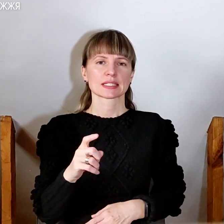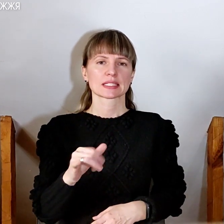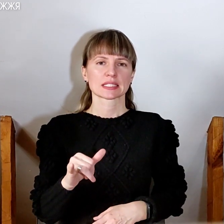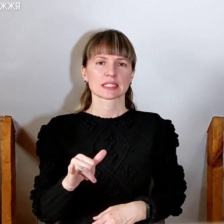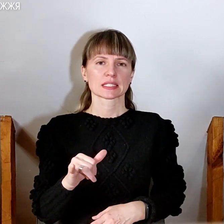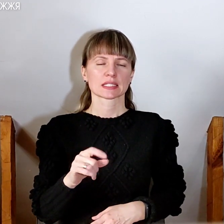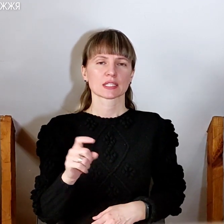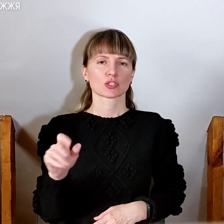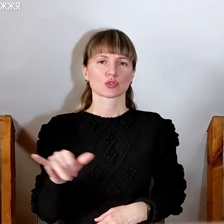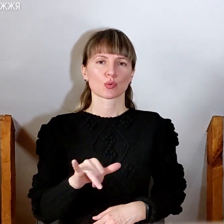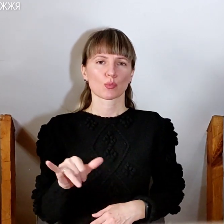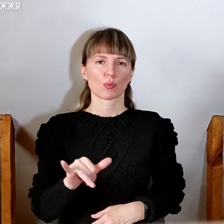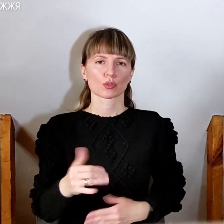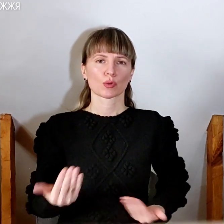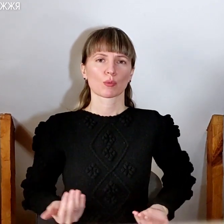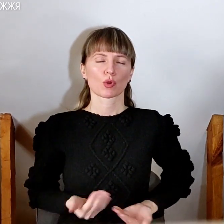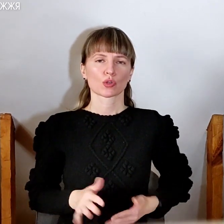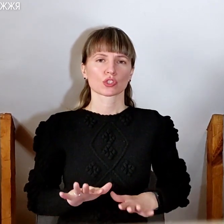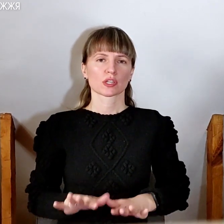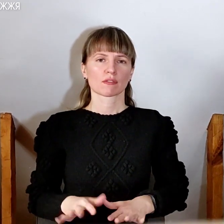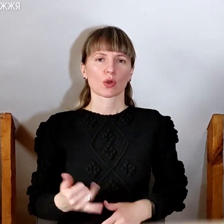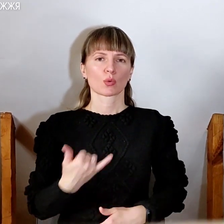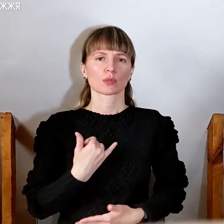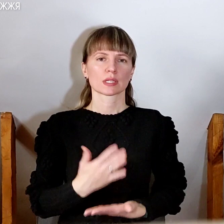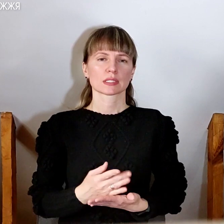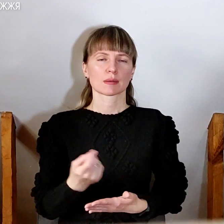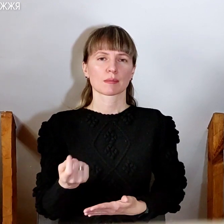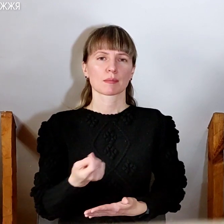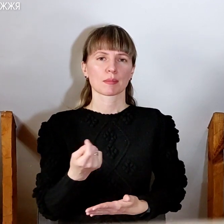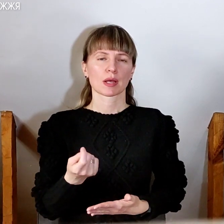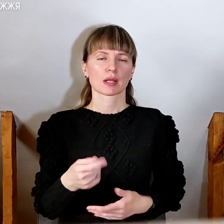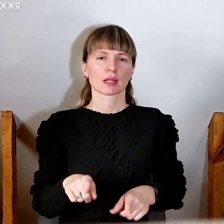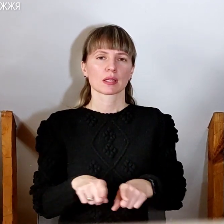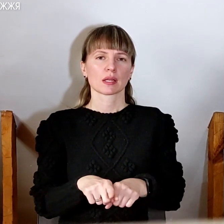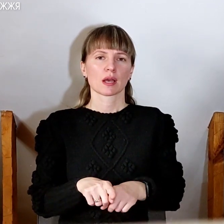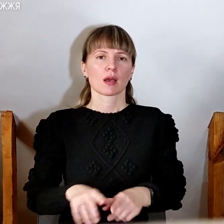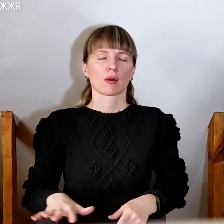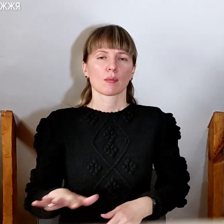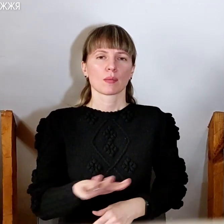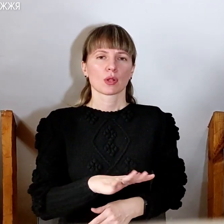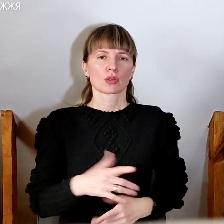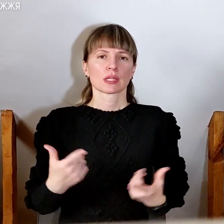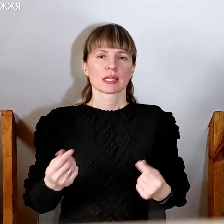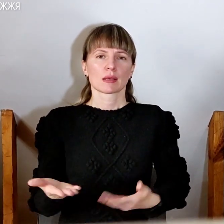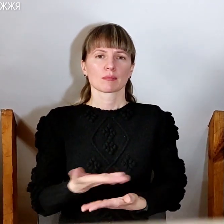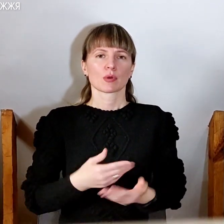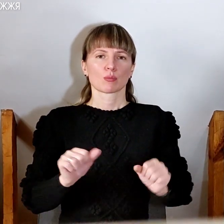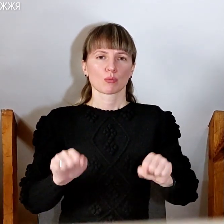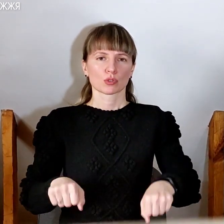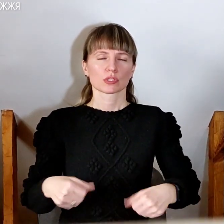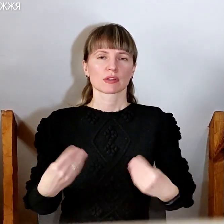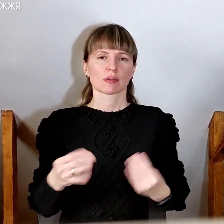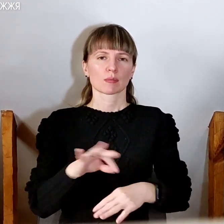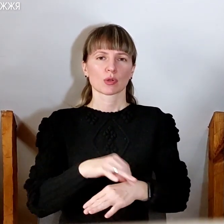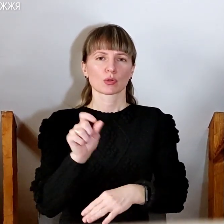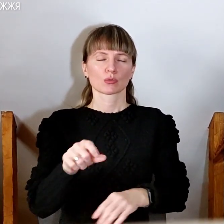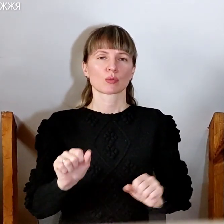суботи навіть проживає. Ну, у нас є невелика така площа, де ми можемо надавати пацієнтам можливість, скажімо